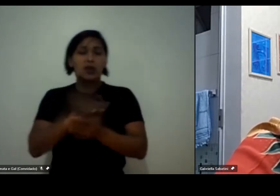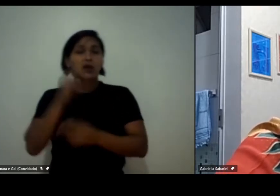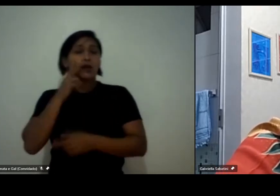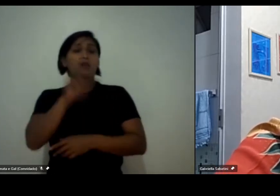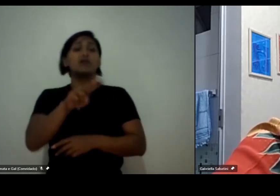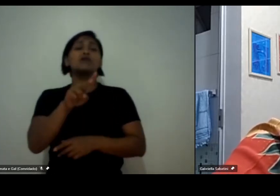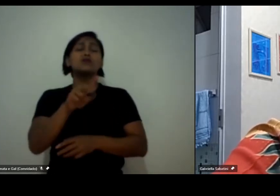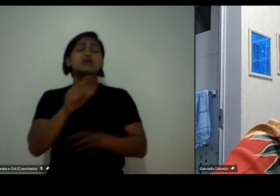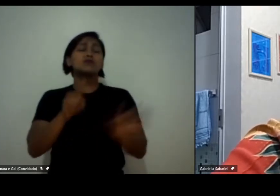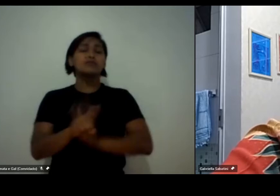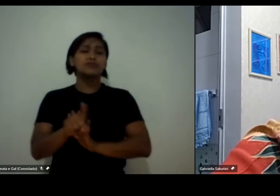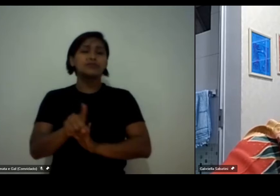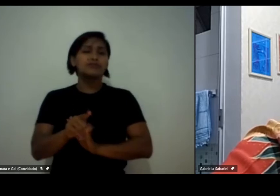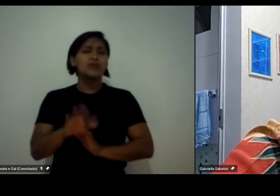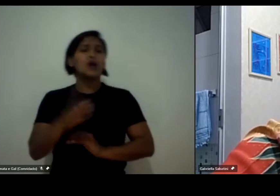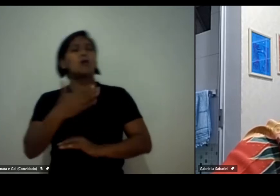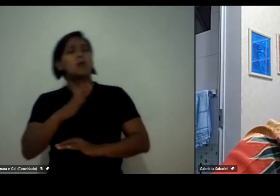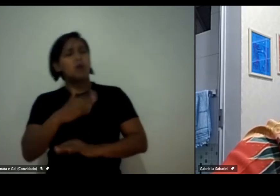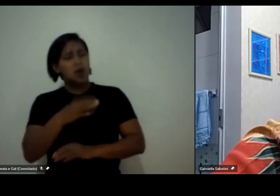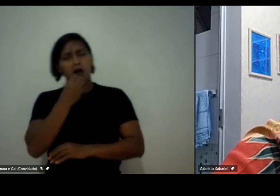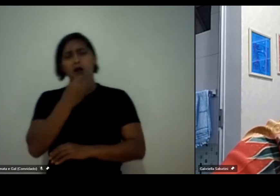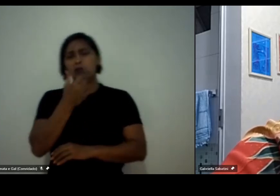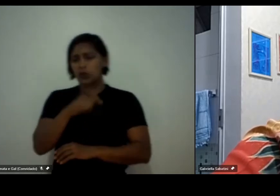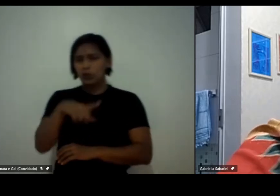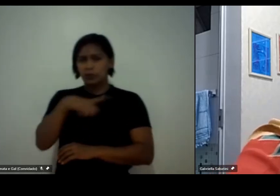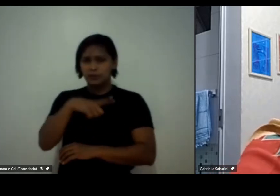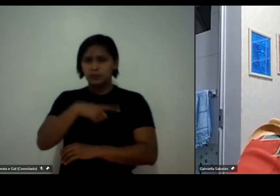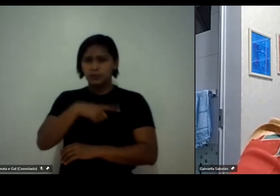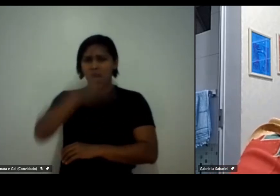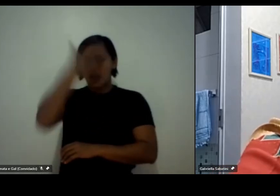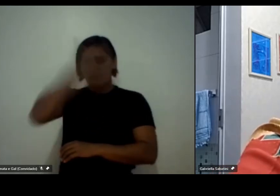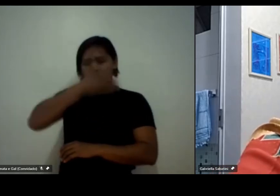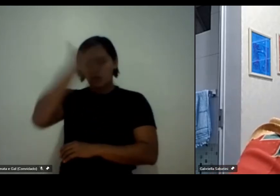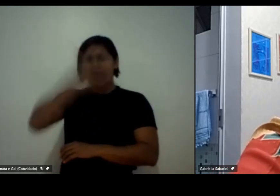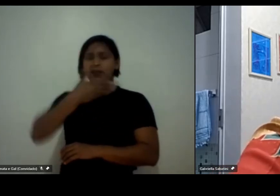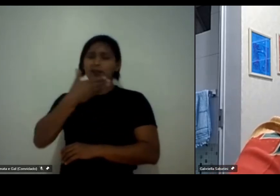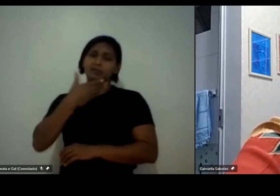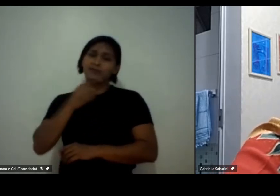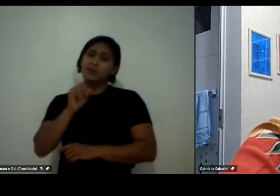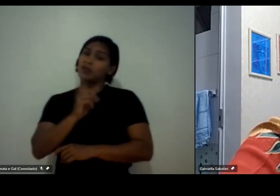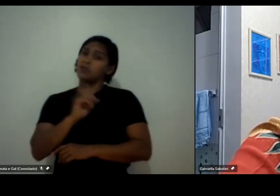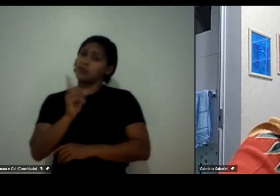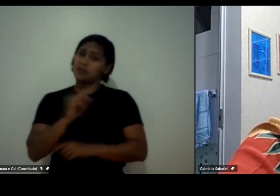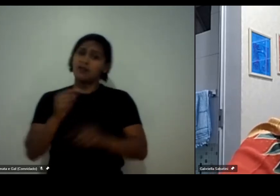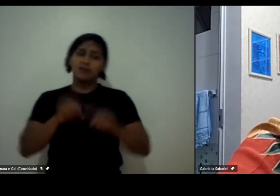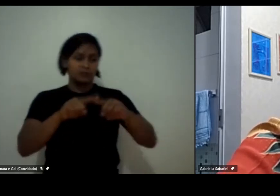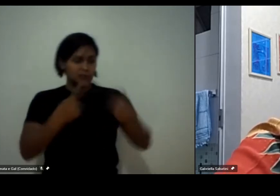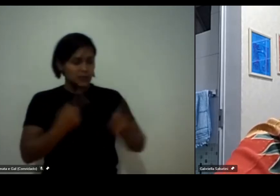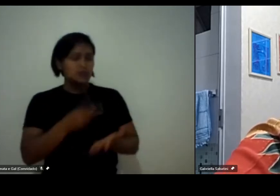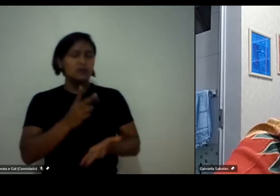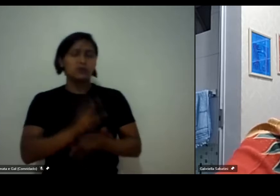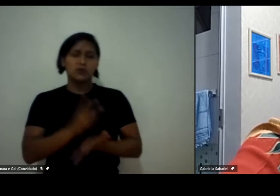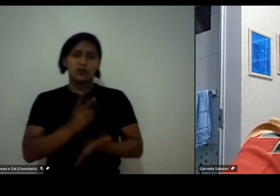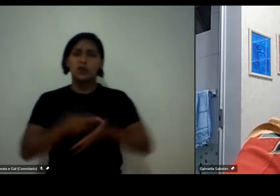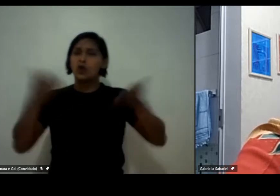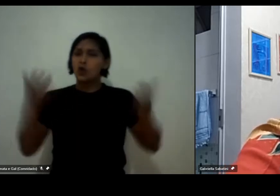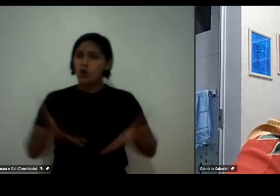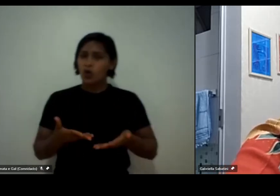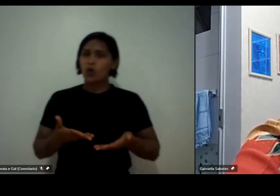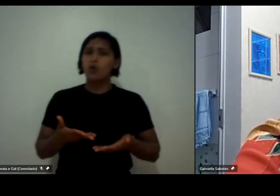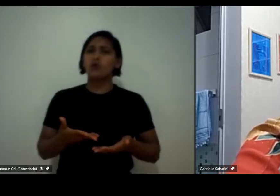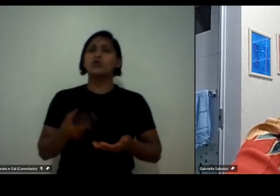Talvez seria agradável ter uma invisibilidade fingida. Não, estamos aqui. Hoje, alguns